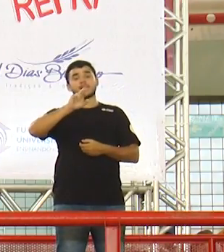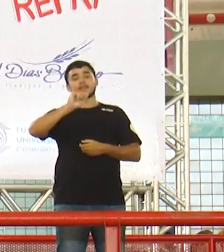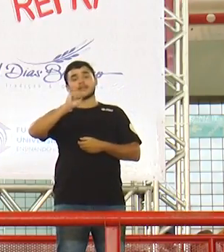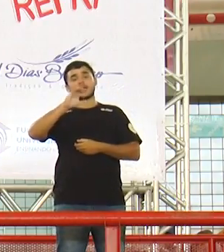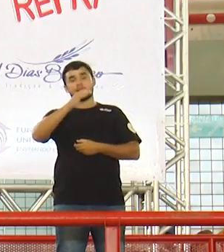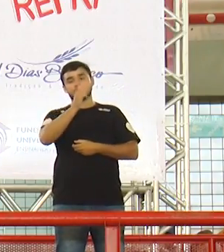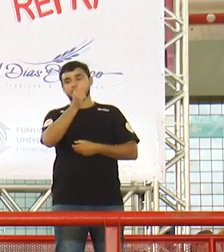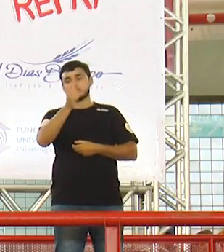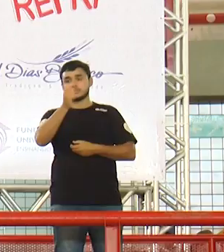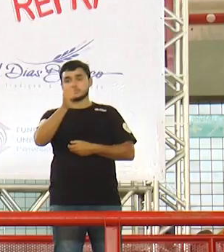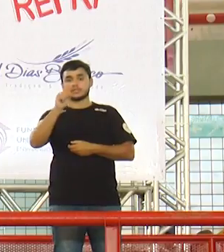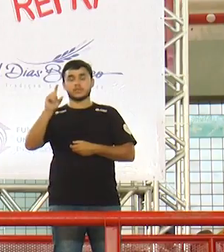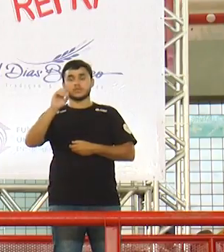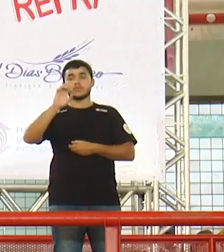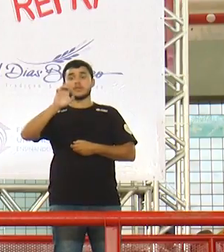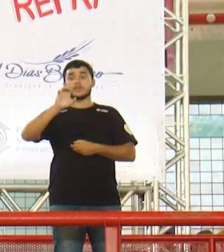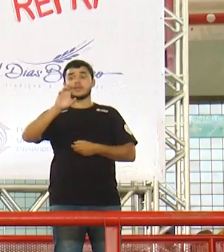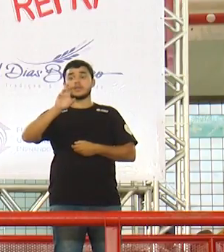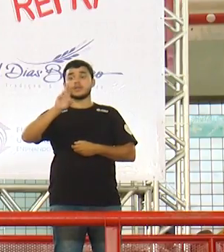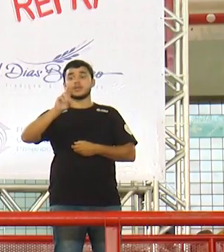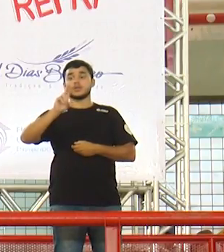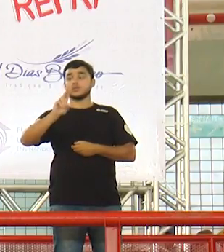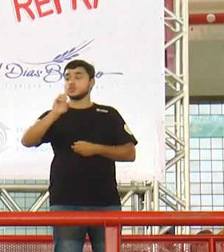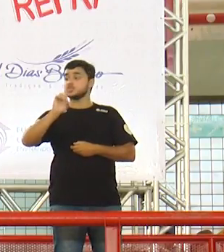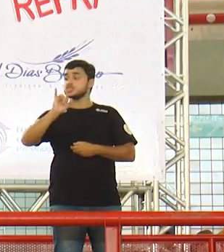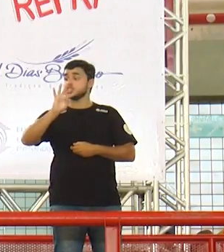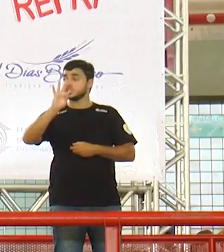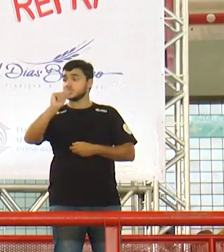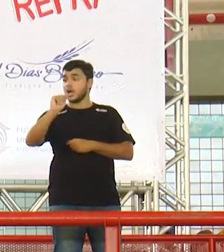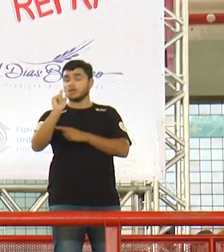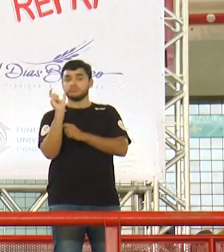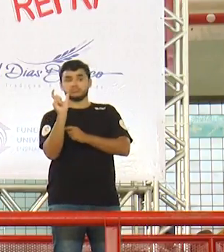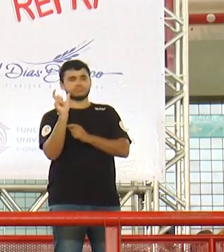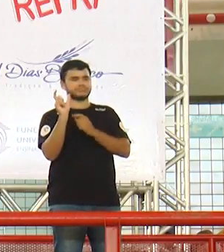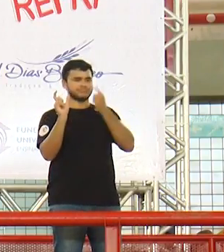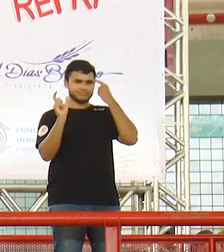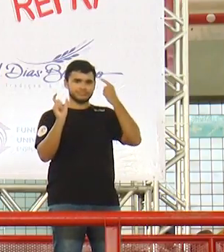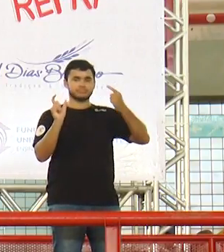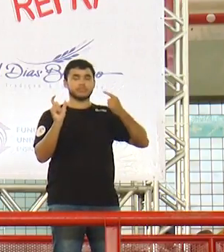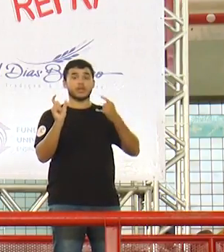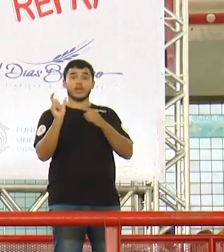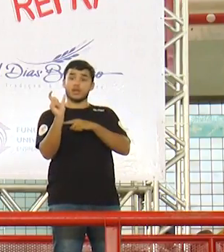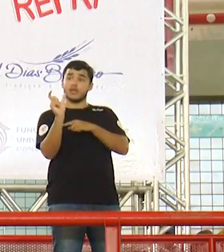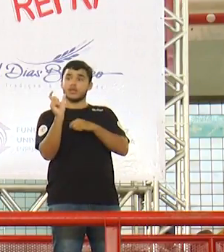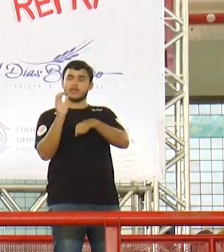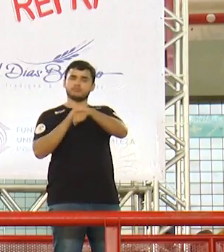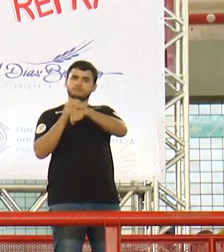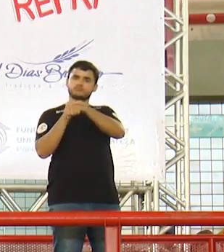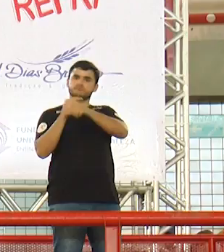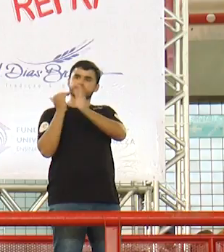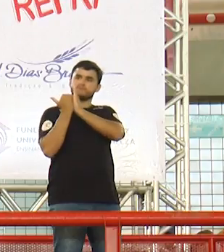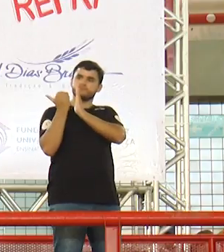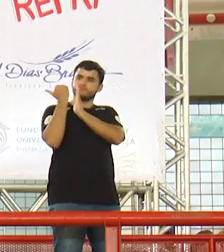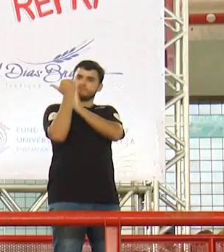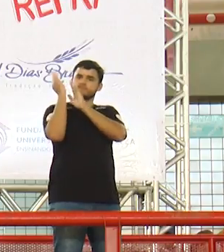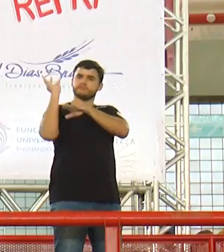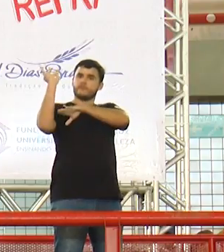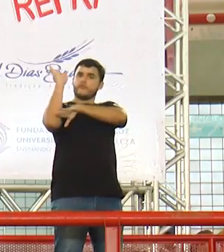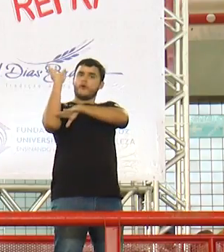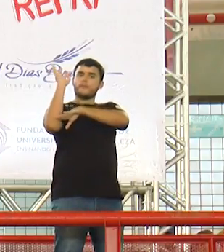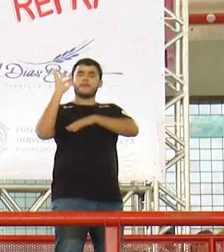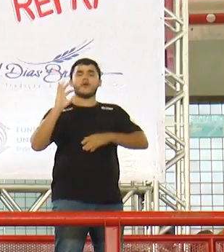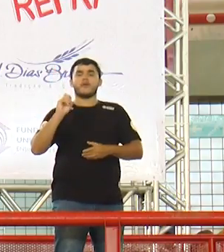erudita é quando você percebe uma linguagem, pode até anotar aí do ladinho, uma linguagem que é excessivamente